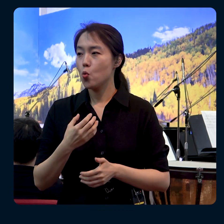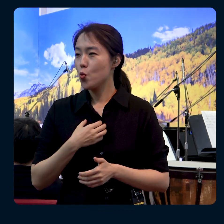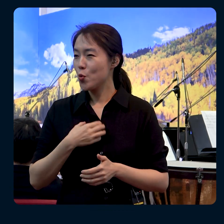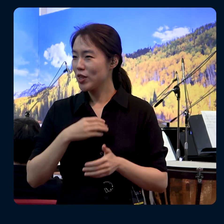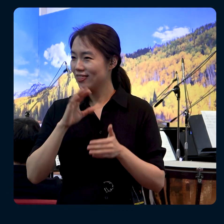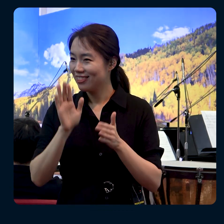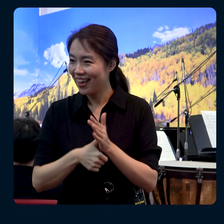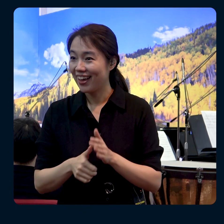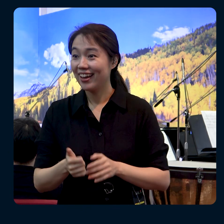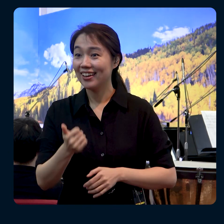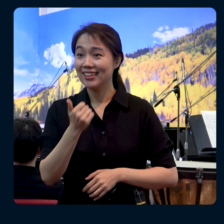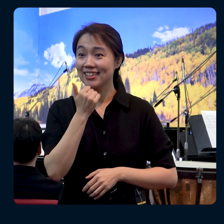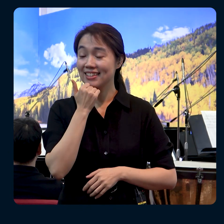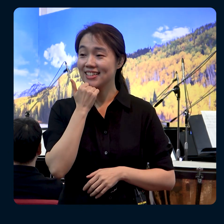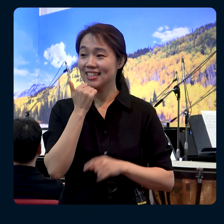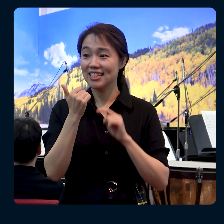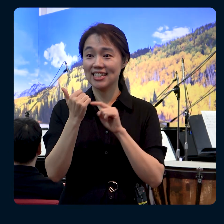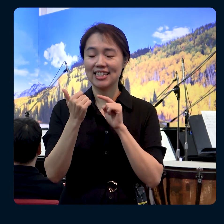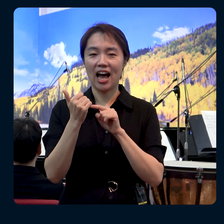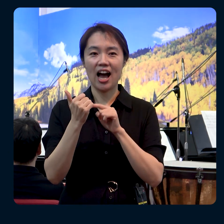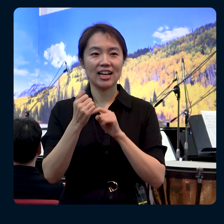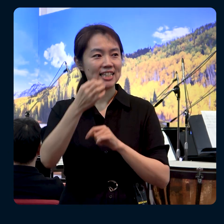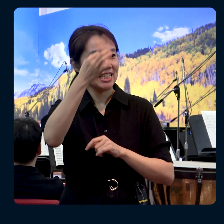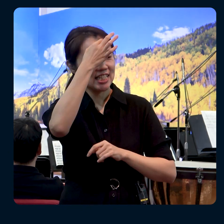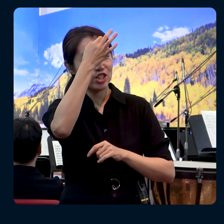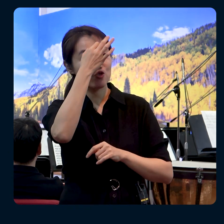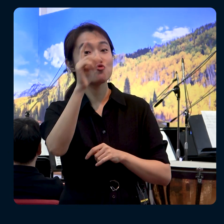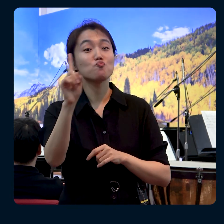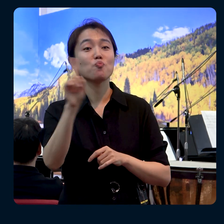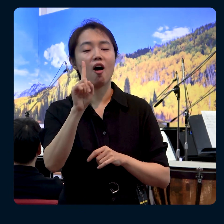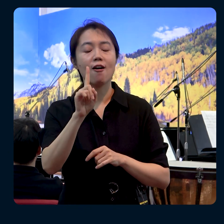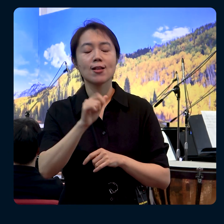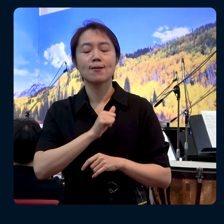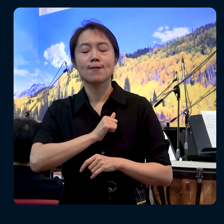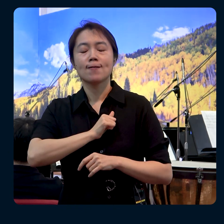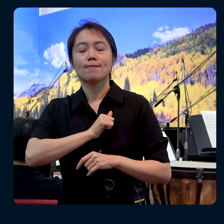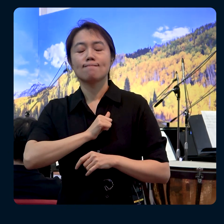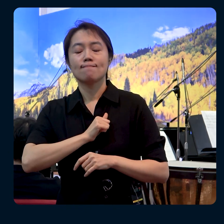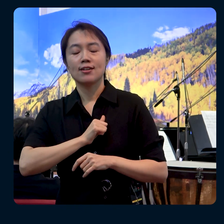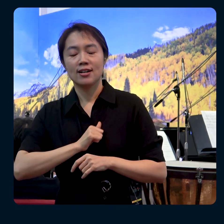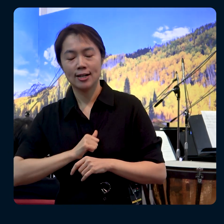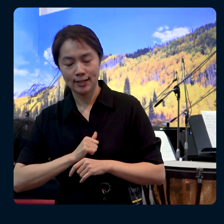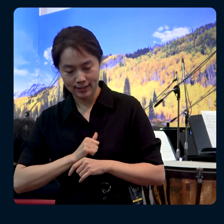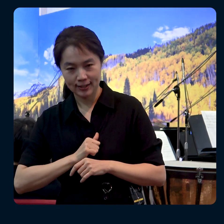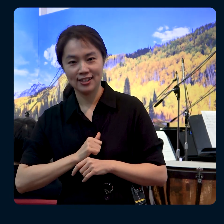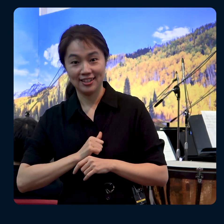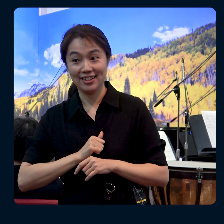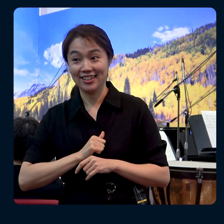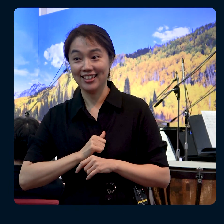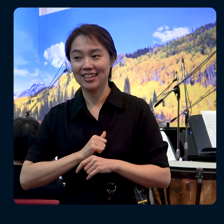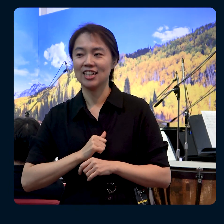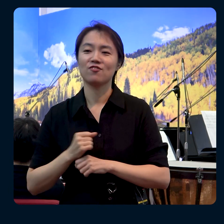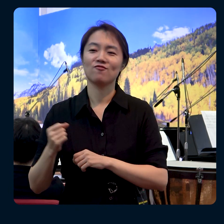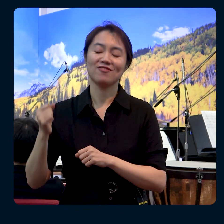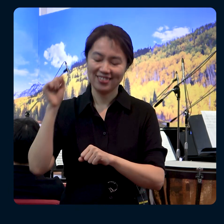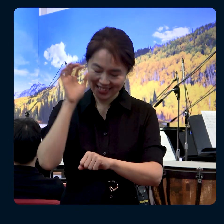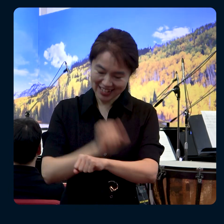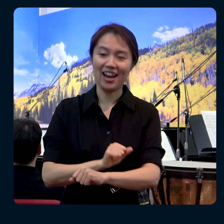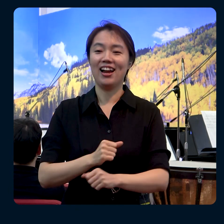순간에 이삭은 순종하는 자의 그 장기인 뭐예요? 버티고 견디는 영성을